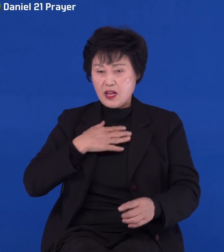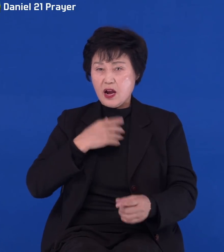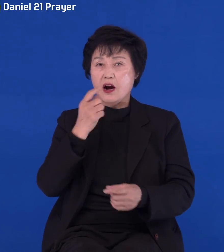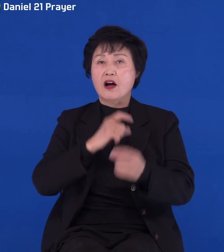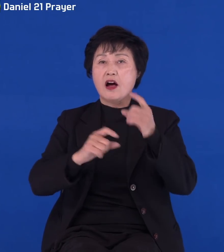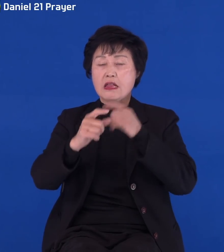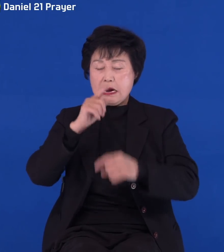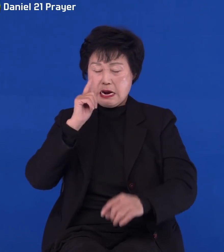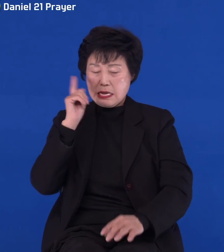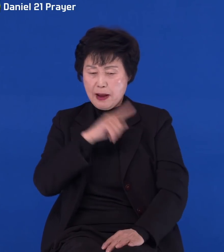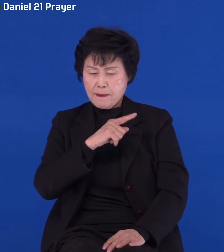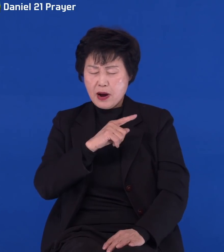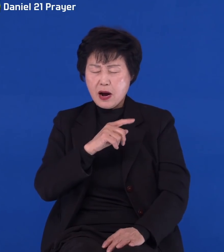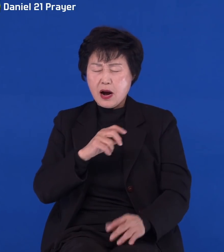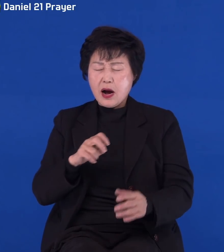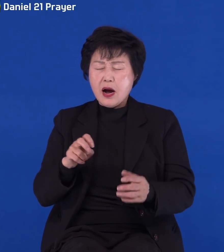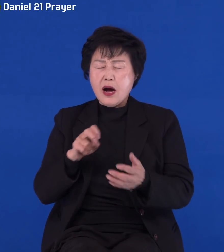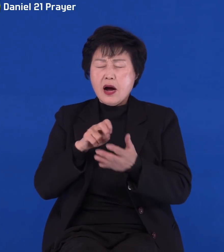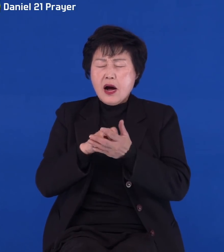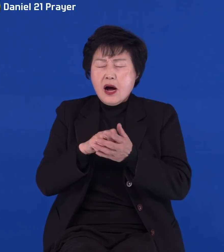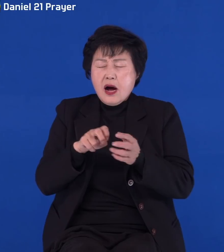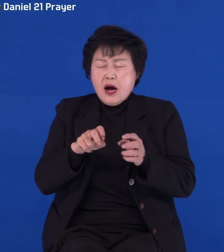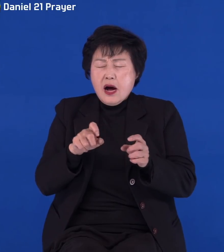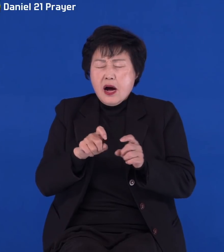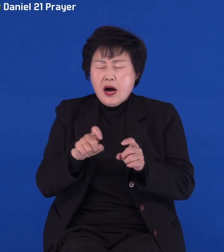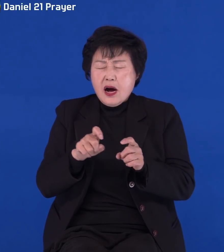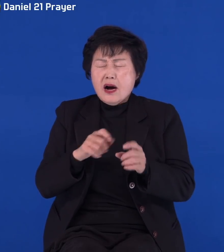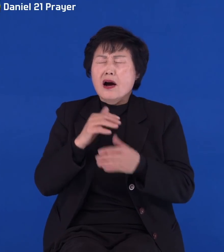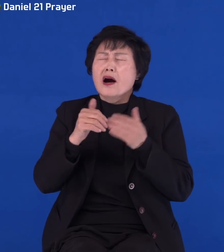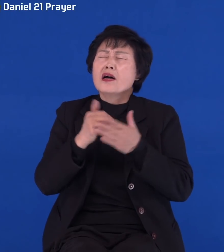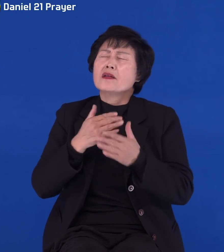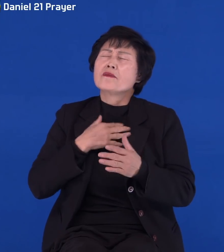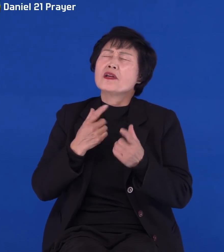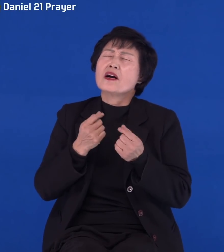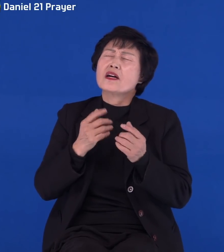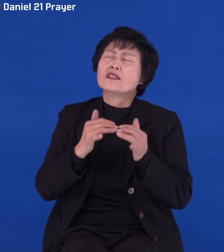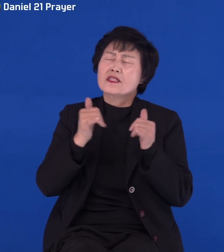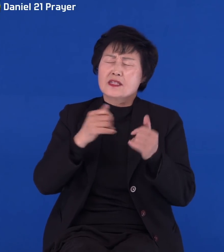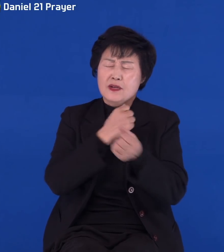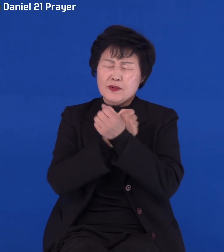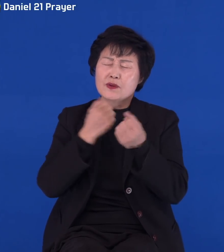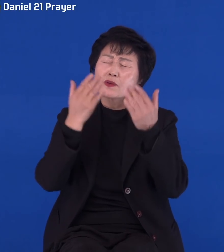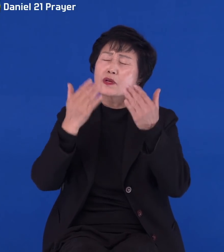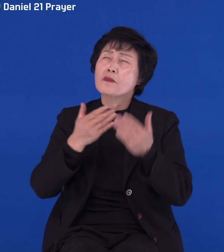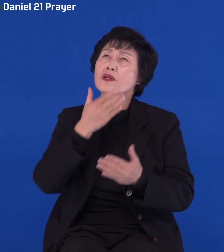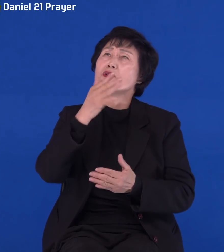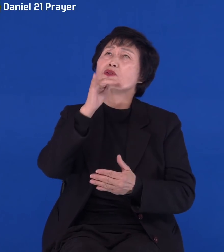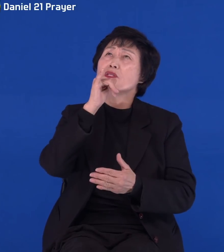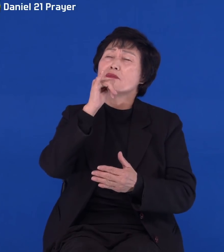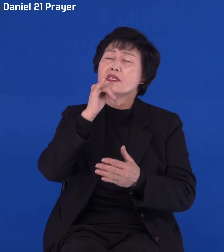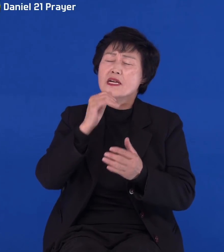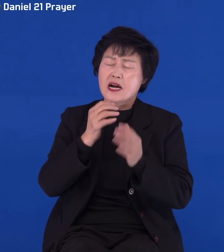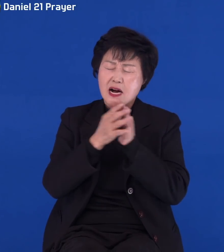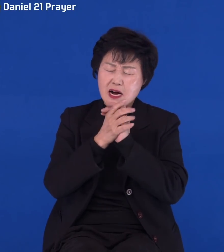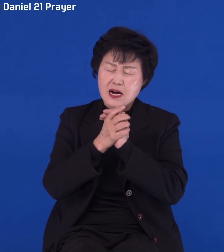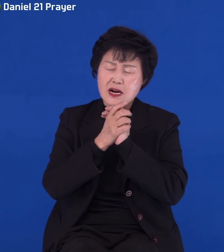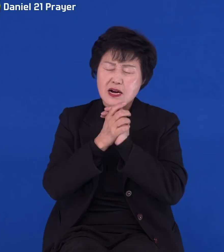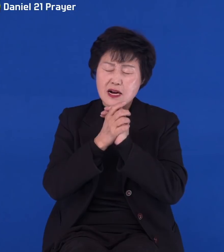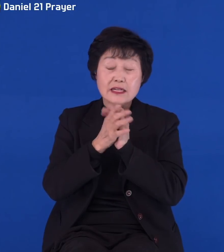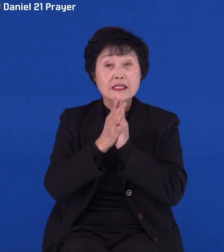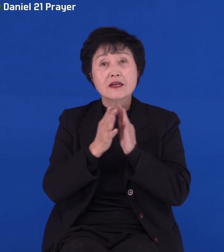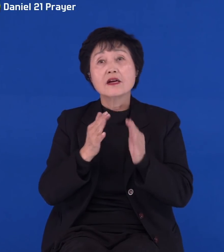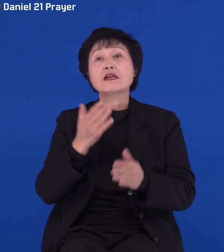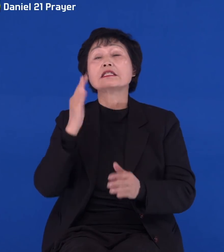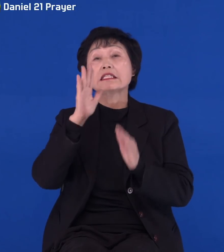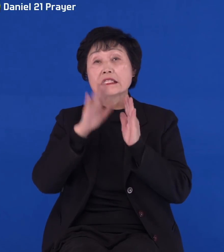꿇고 달달달 떨면서 하나님, 저 같은 사람도 용서가 됩니까? 라고 펑펑 울면서 두려워 떨기 시작했습니다. 그런데 우리 주님의 따뜻한